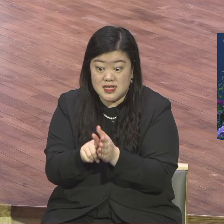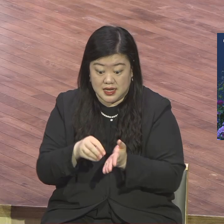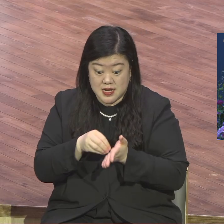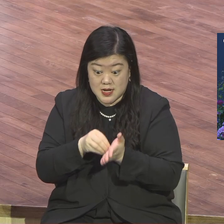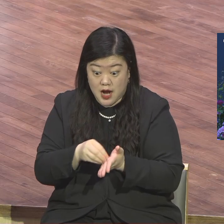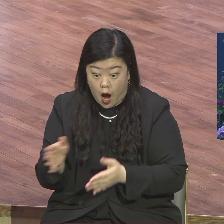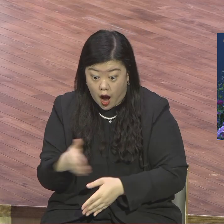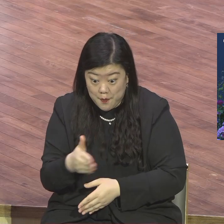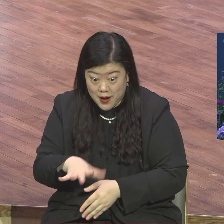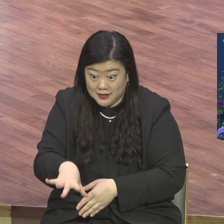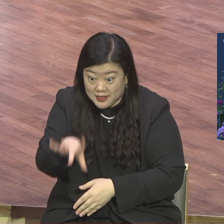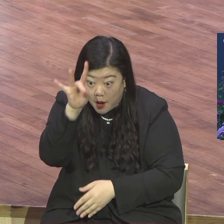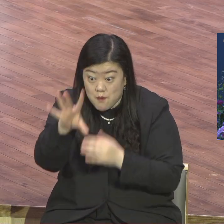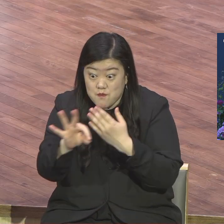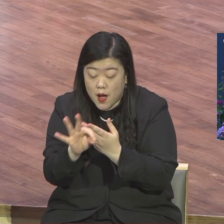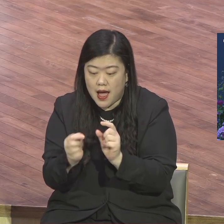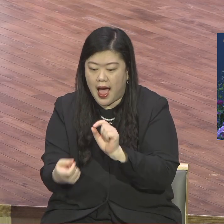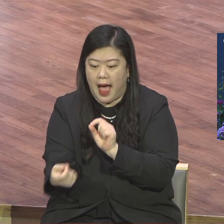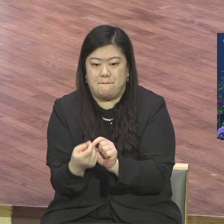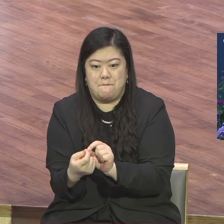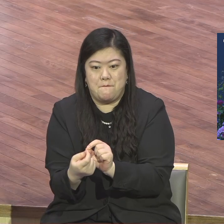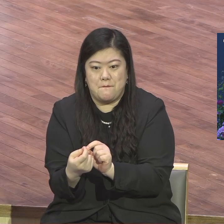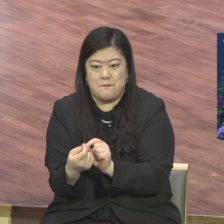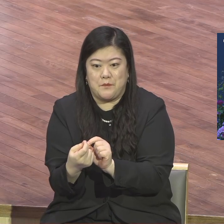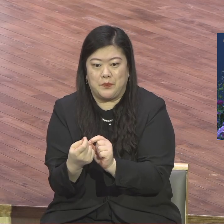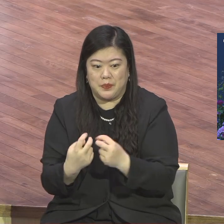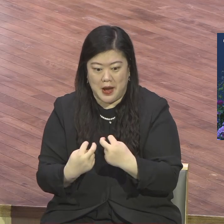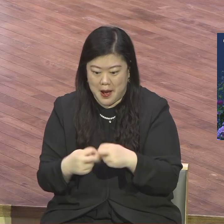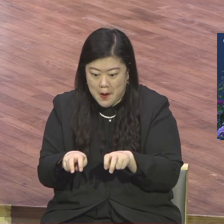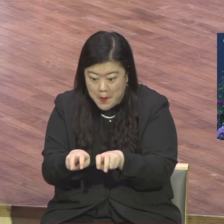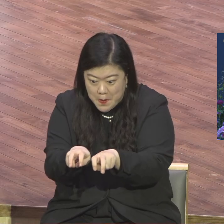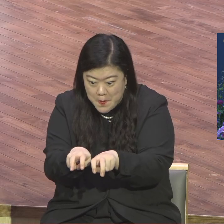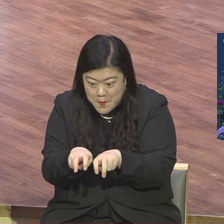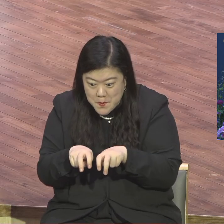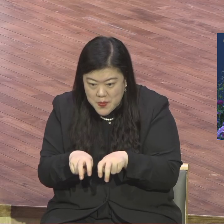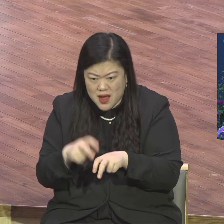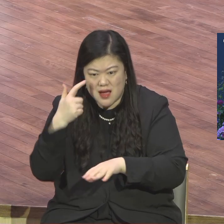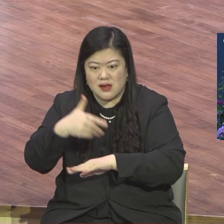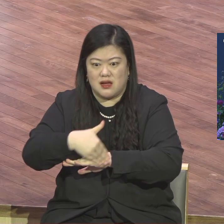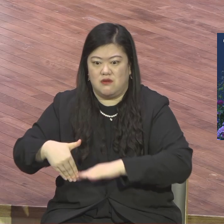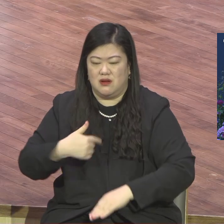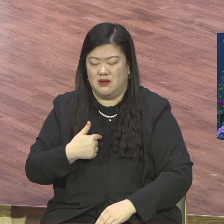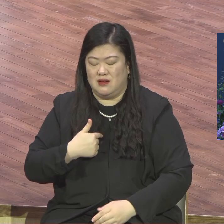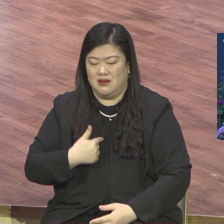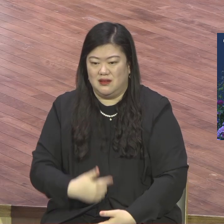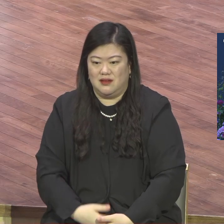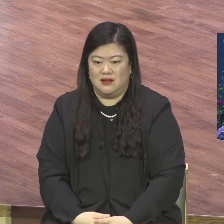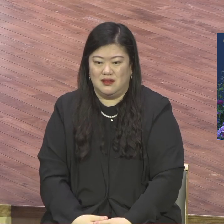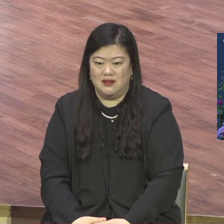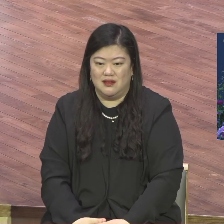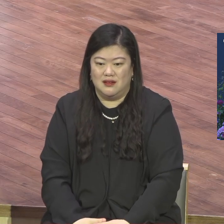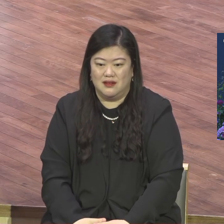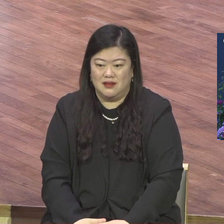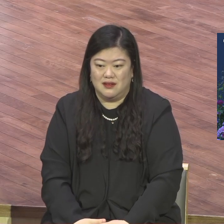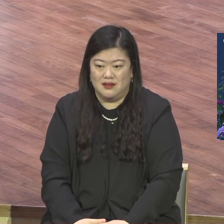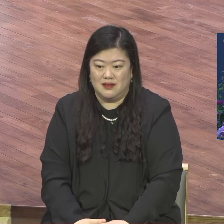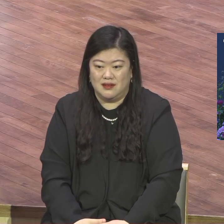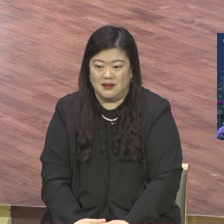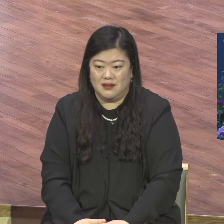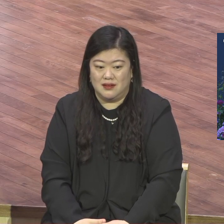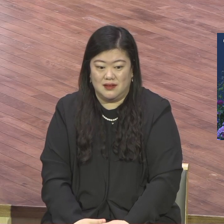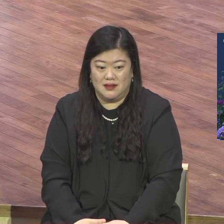데려오든지 가족 복음화를 위한 거니까 다 여러분 이 커버는